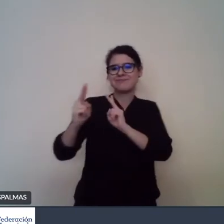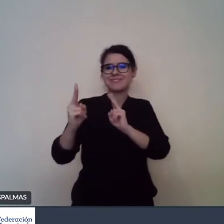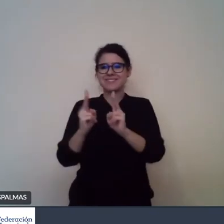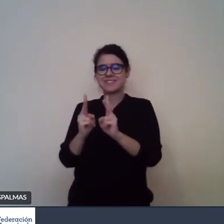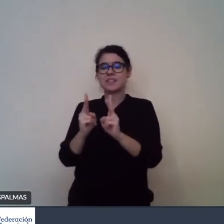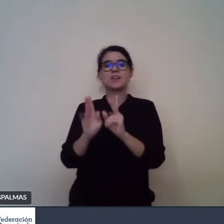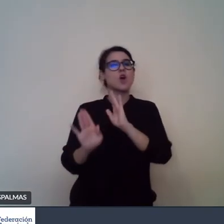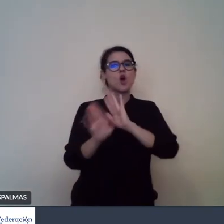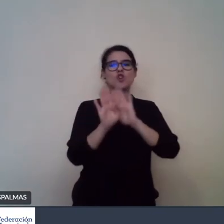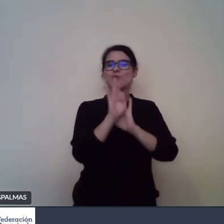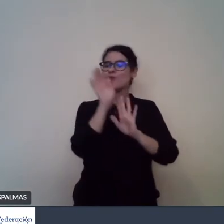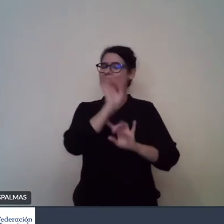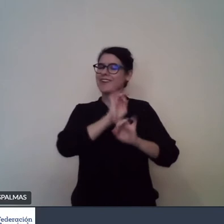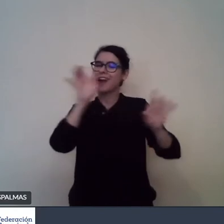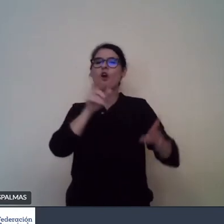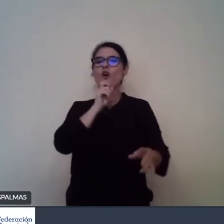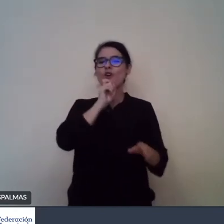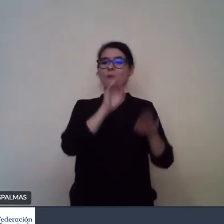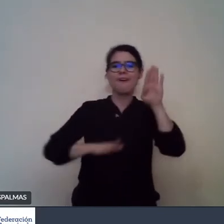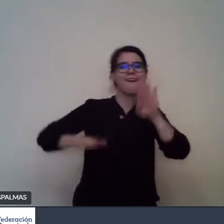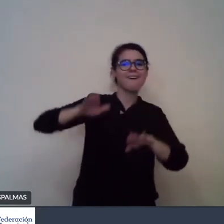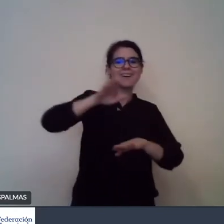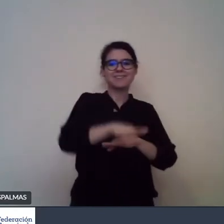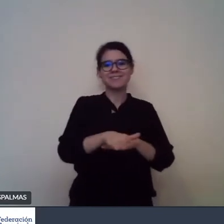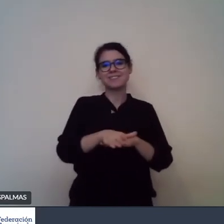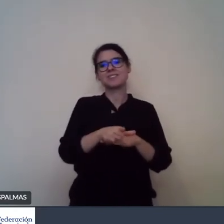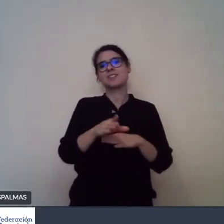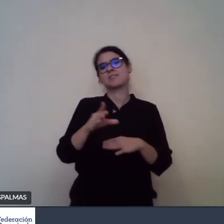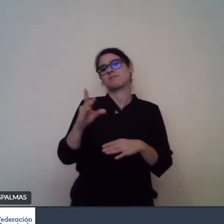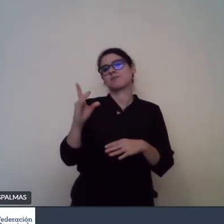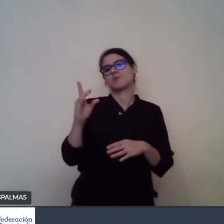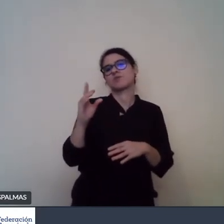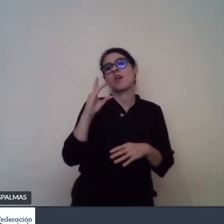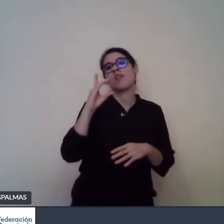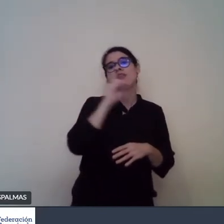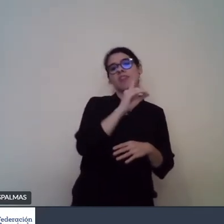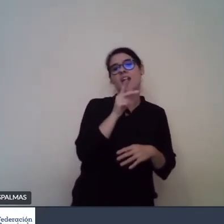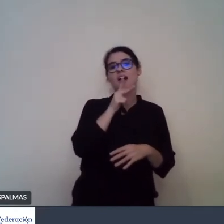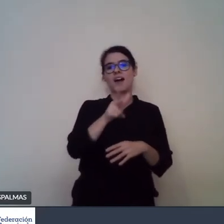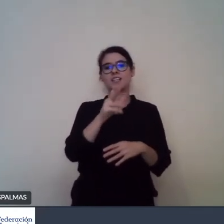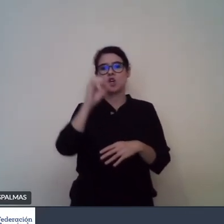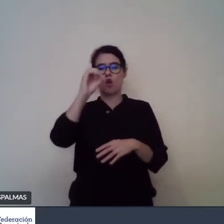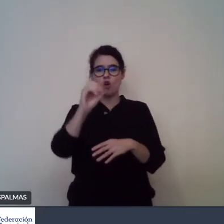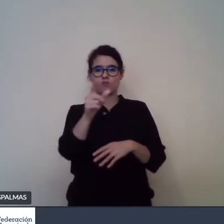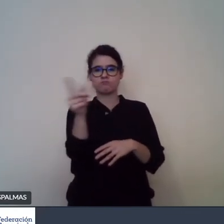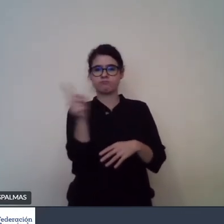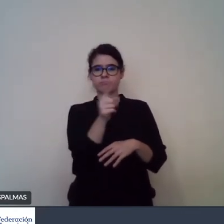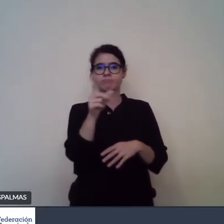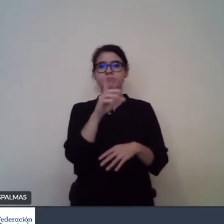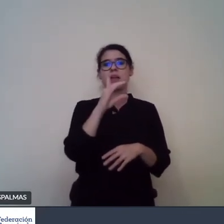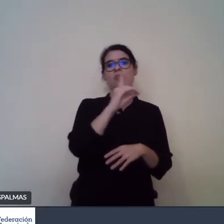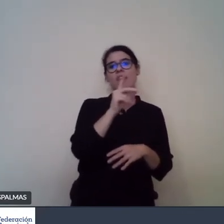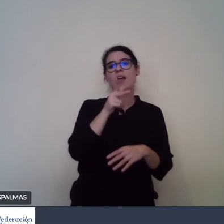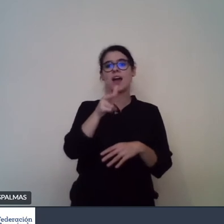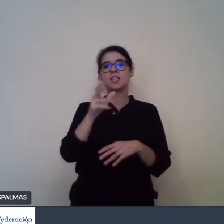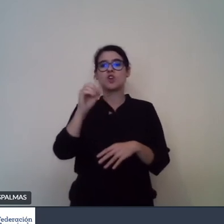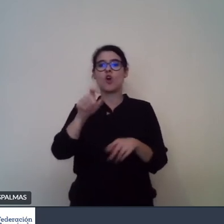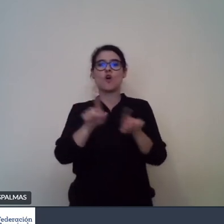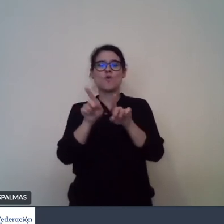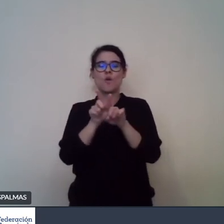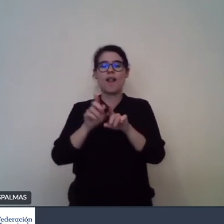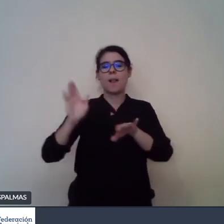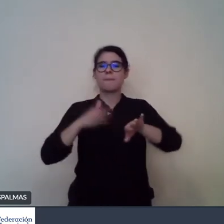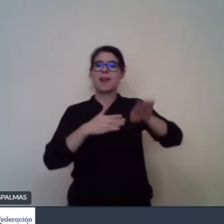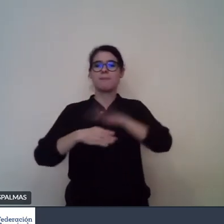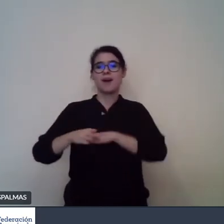bueno, un DHO into ball screen, sería un dribble handoff, un mano a mano con dribbling, que